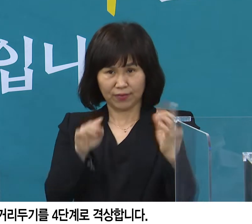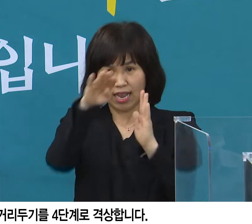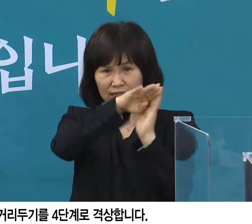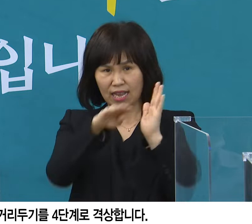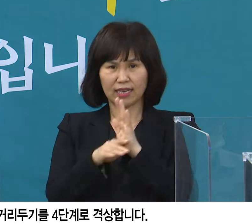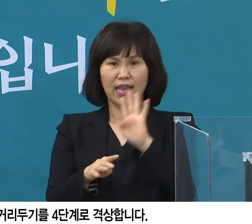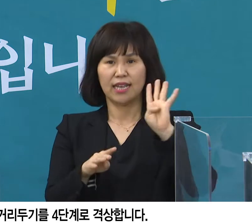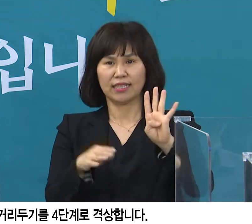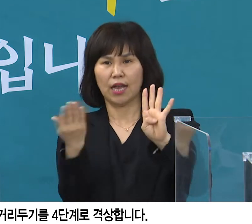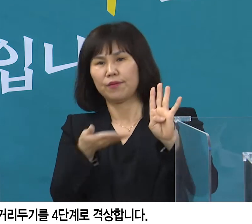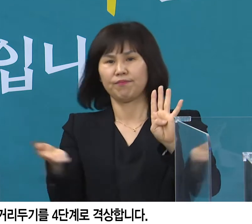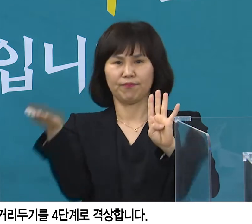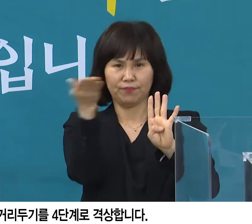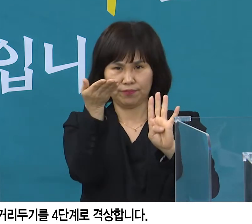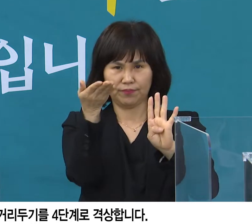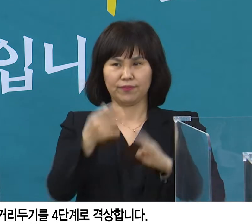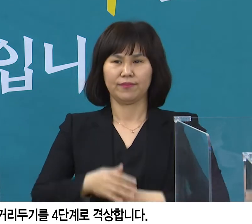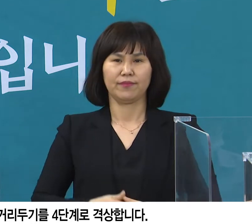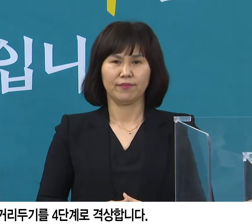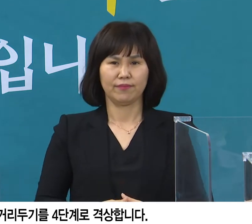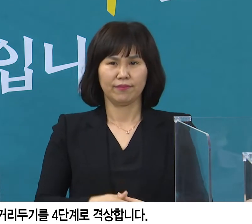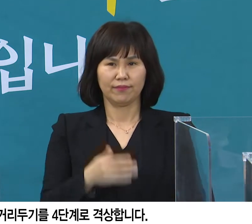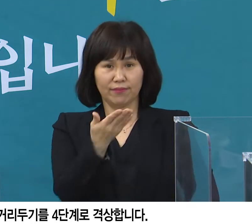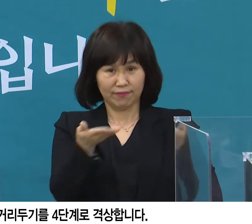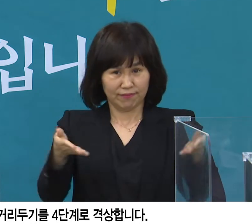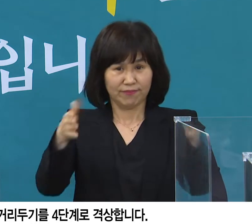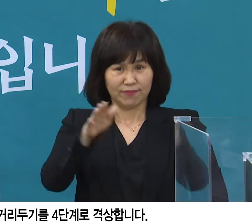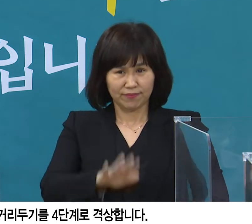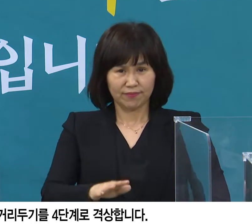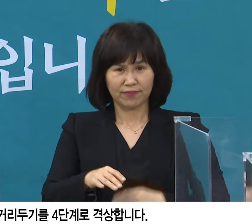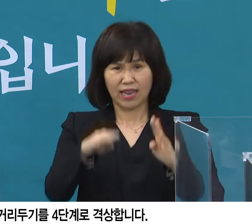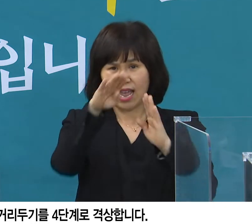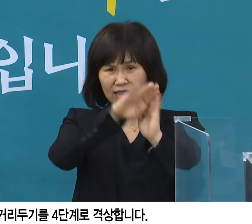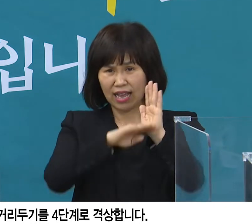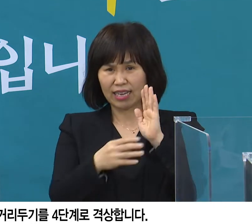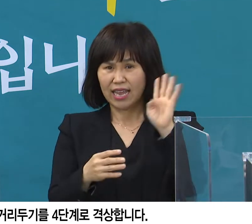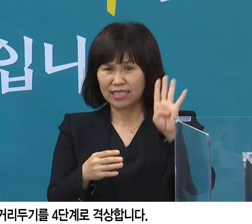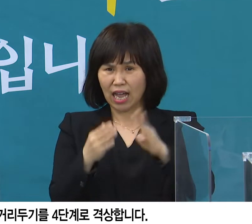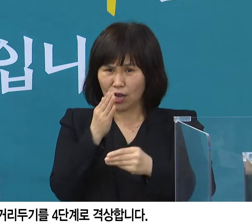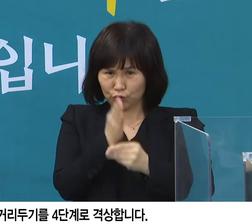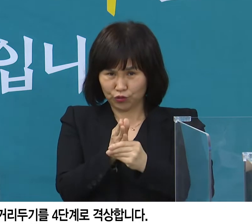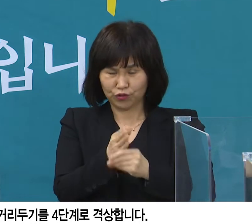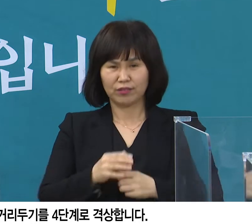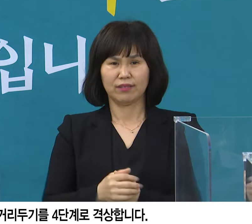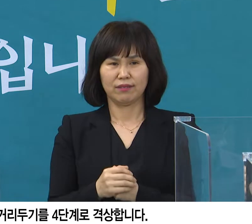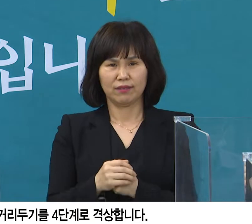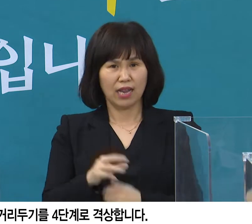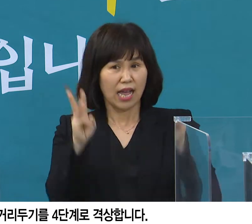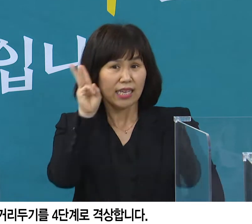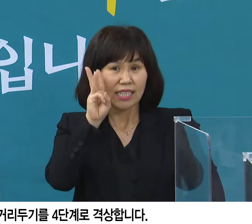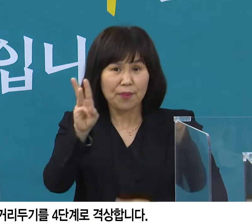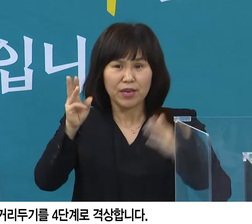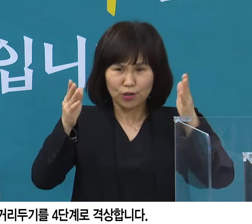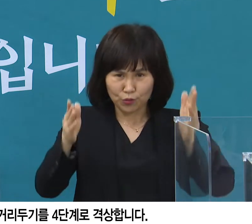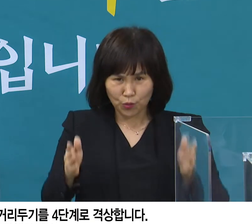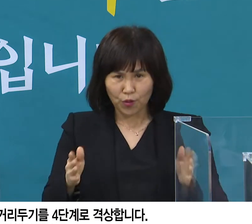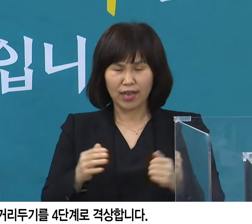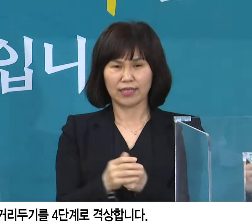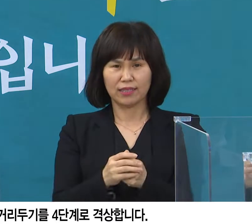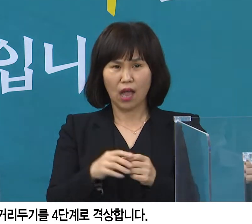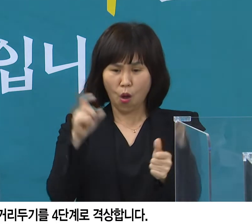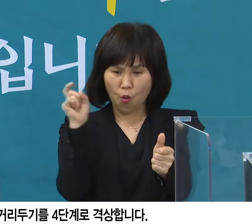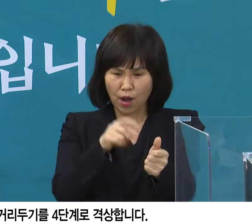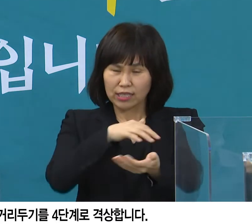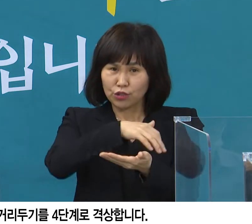4단계로 격상합니다. 그러나 4단계 기간 중에라도 3일 연속 13명